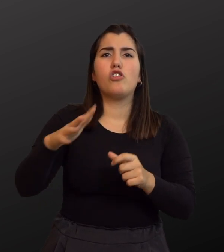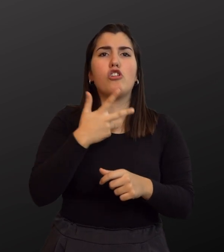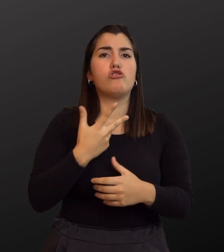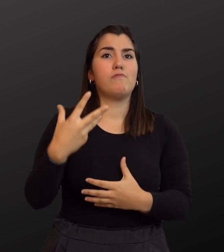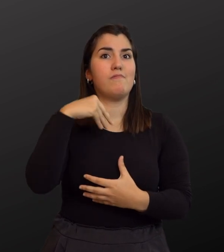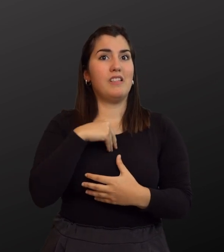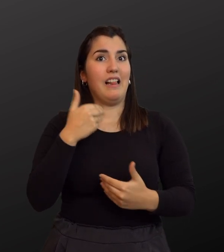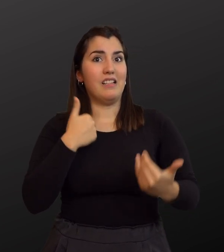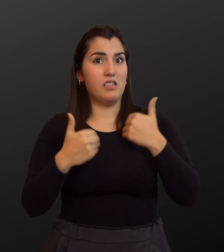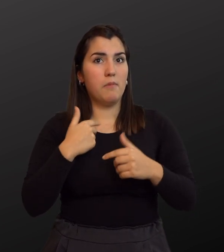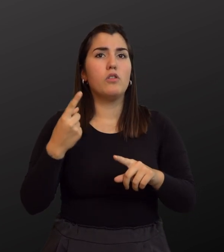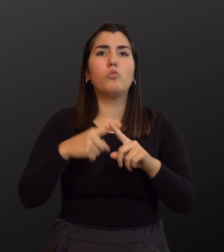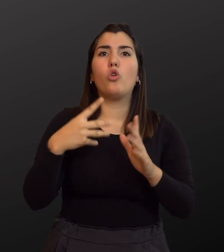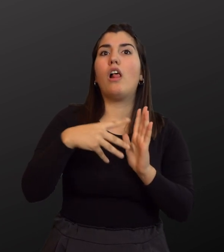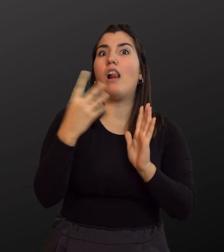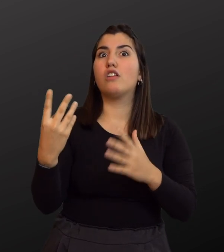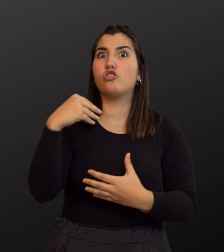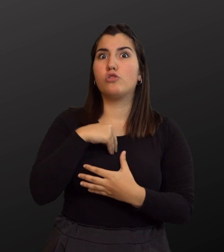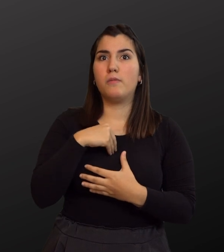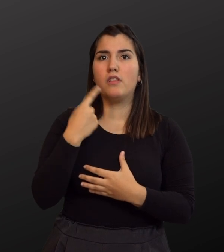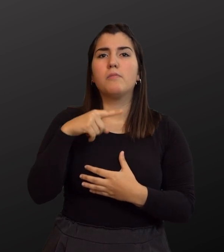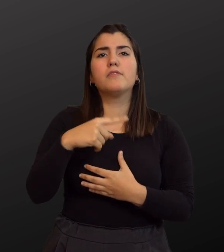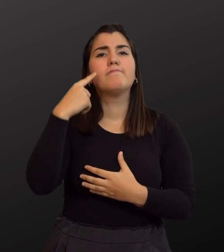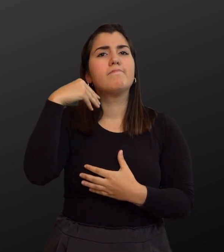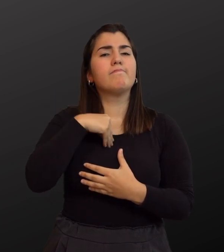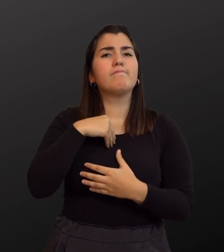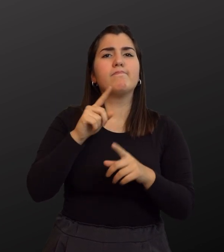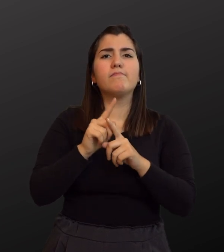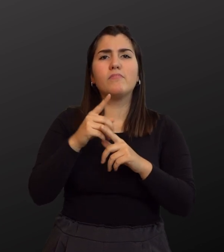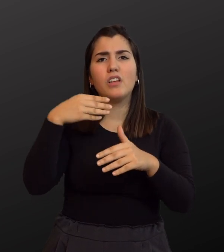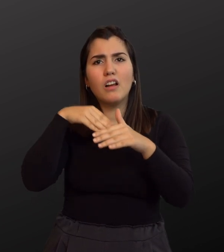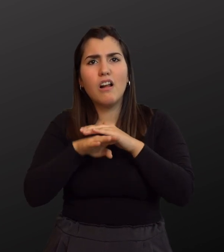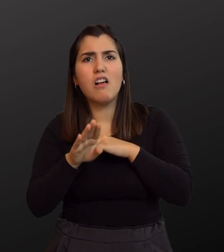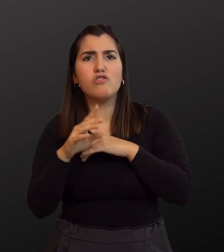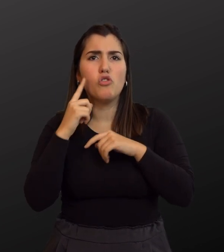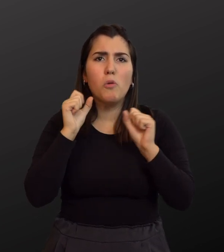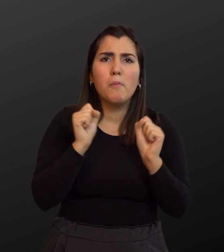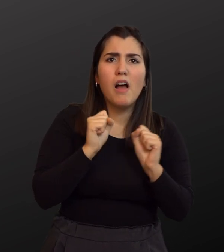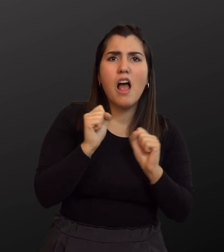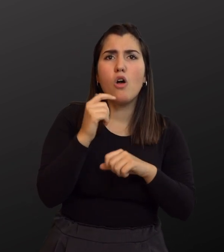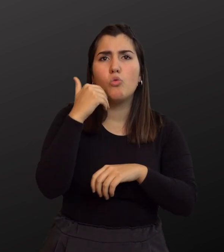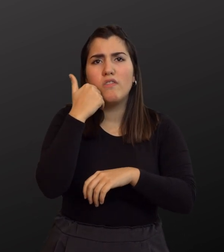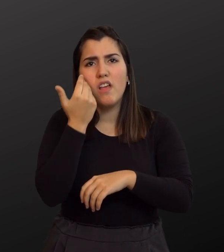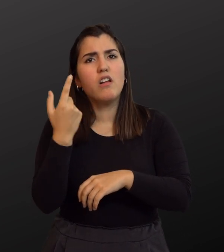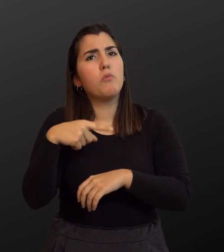visibilità alle persone con disabilità e del mondo lgbtq tramite la grande